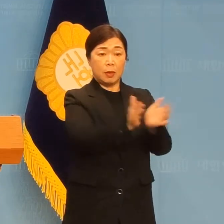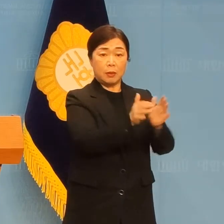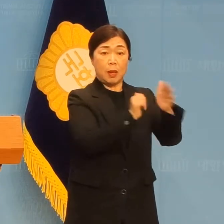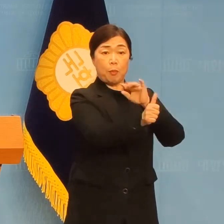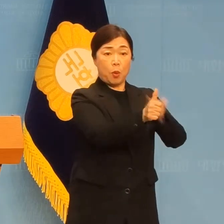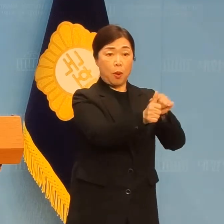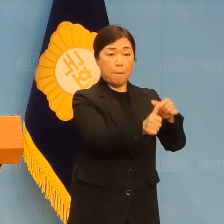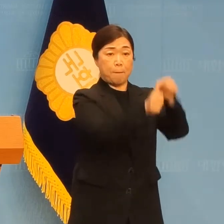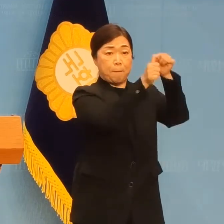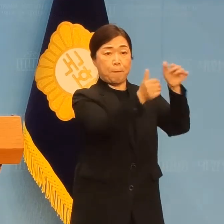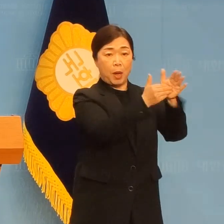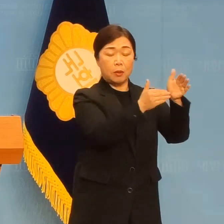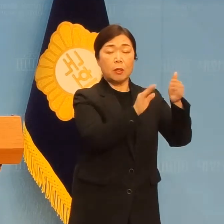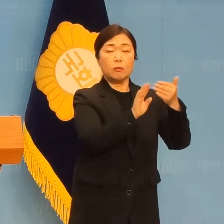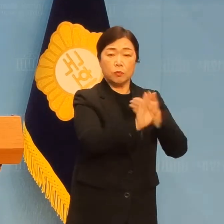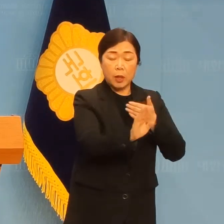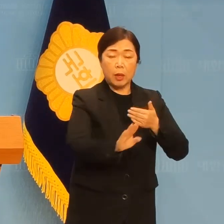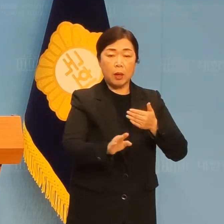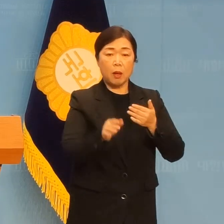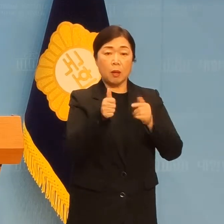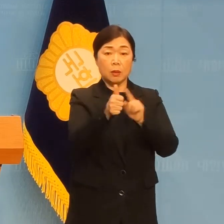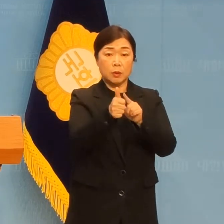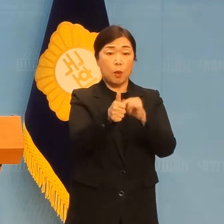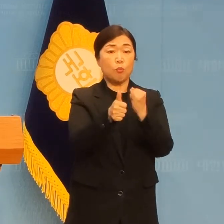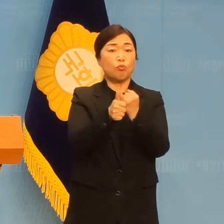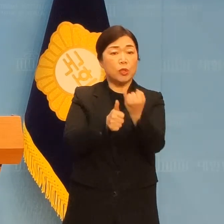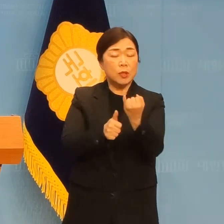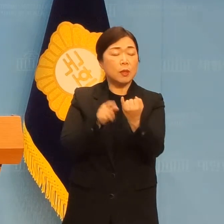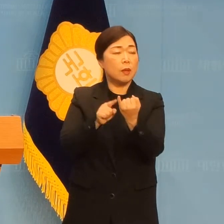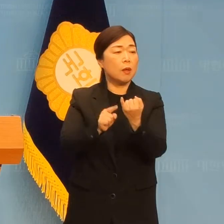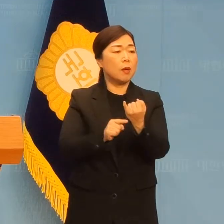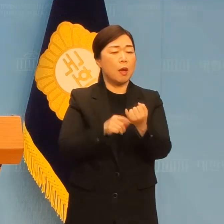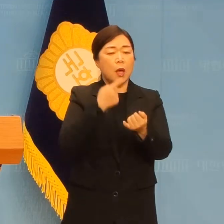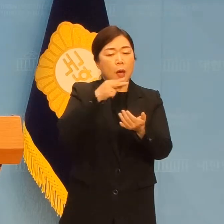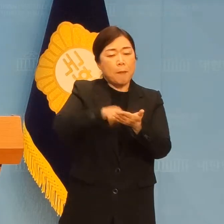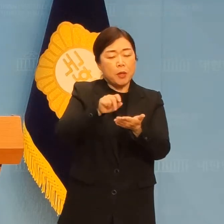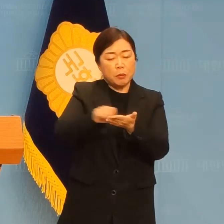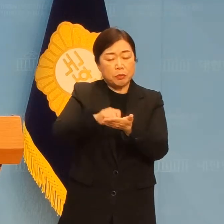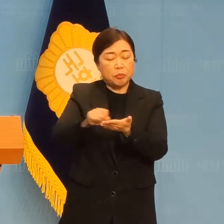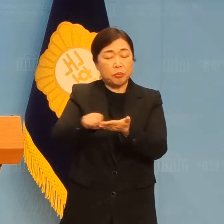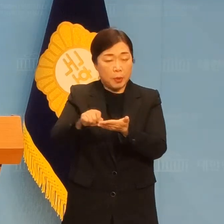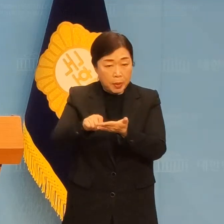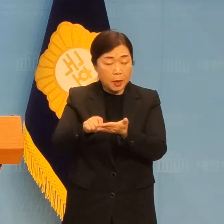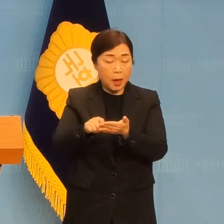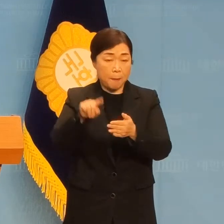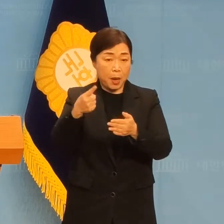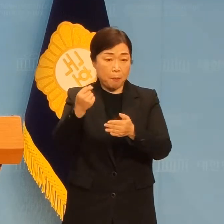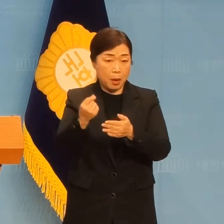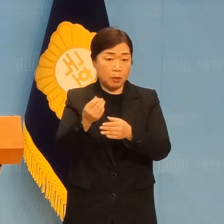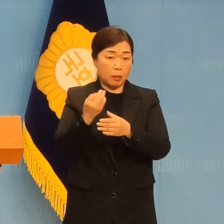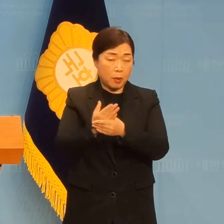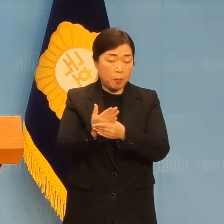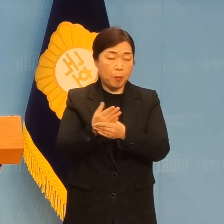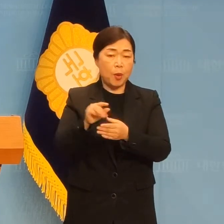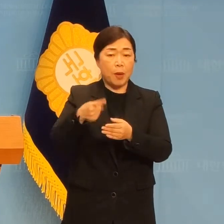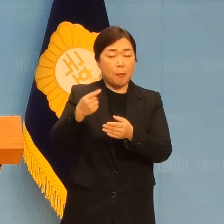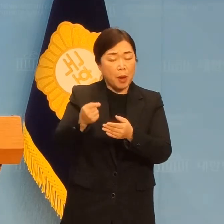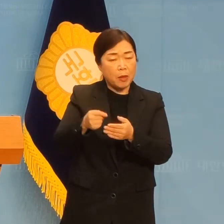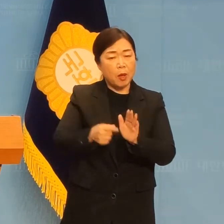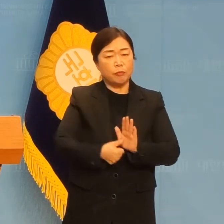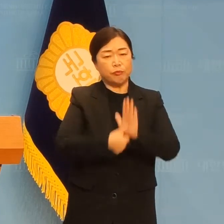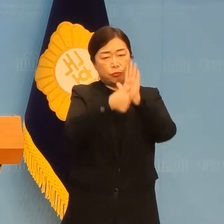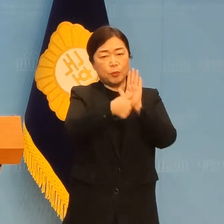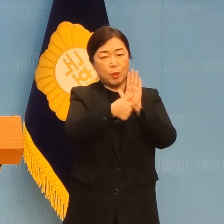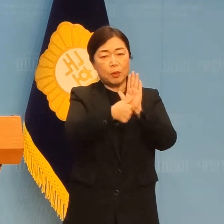부인은 김건희에게 당선을 도와줘서 감사하다는 편지와 함께 100만 원대 로저비비의